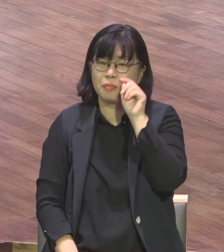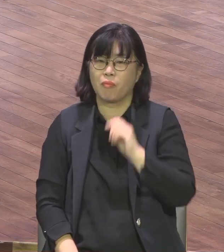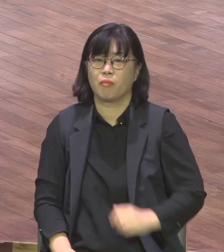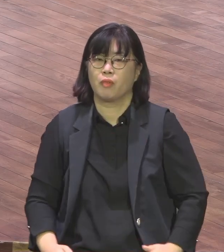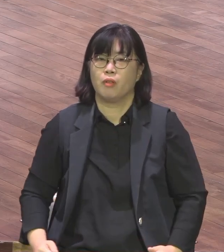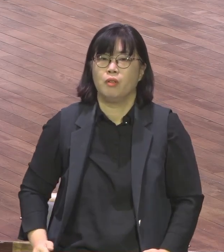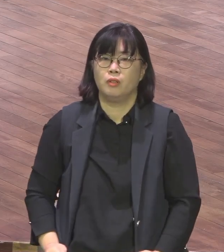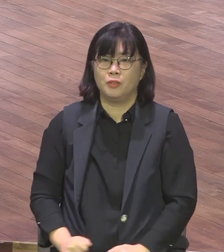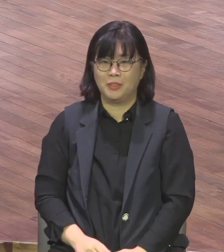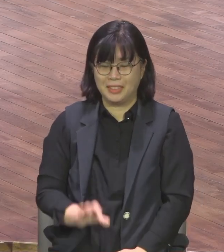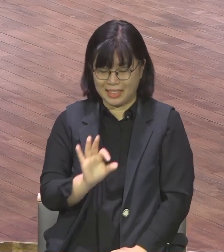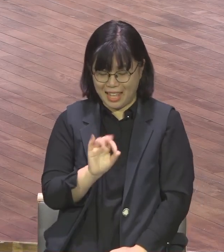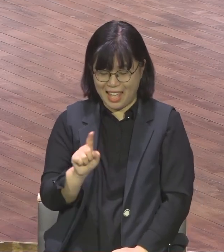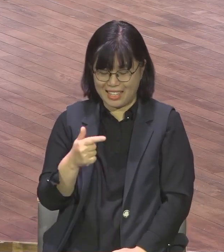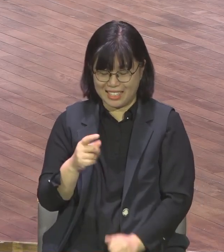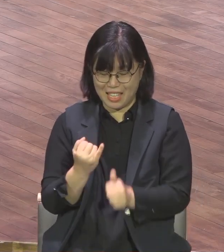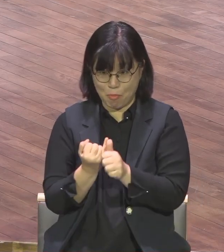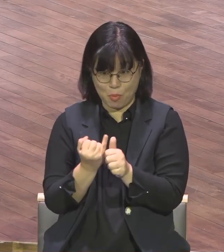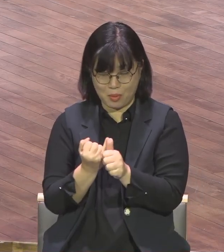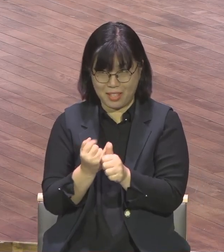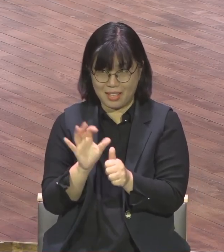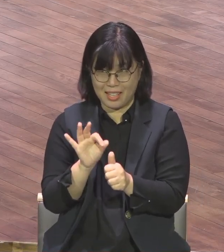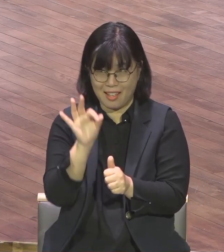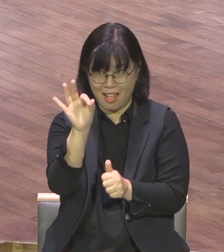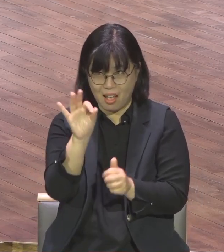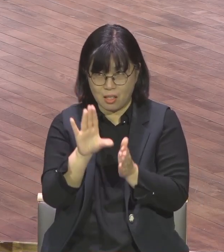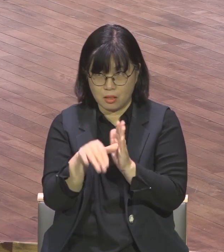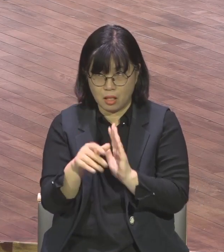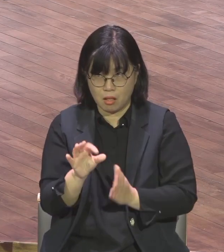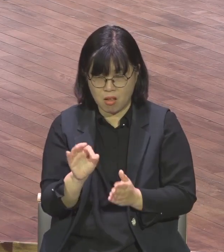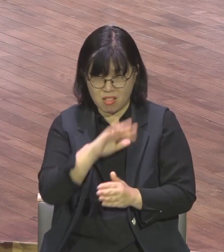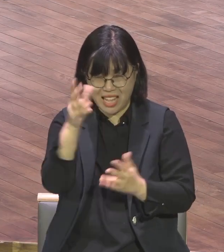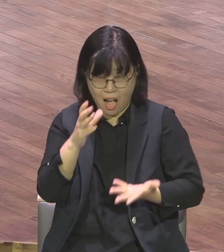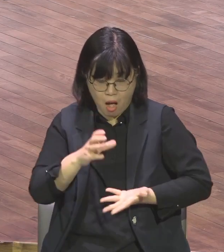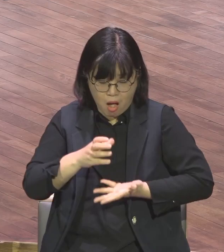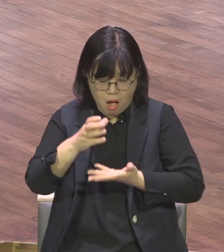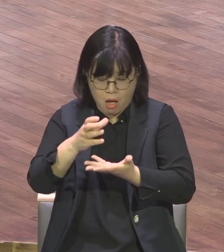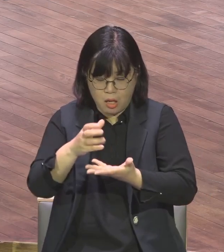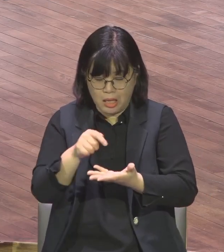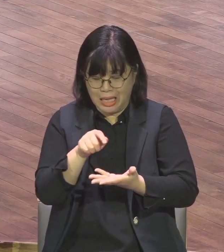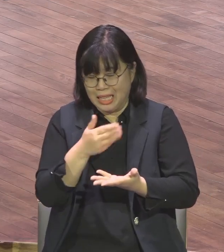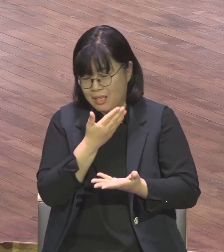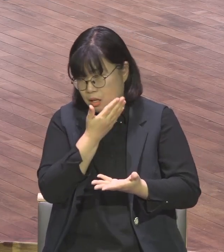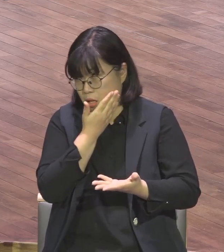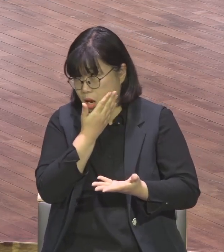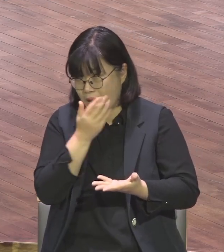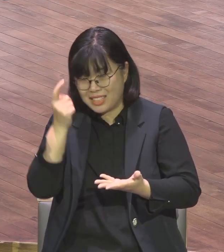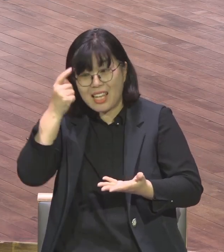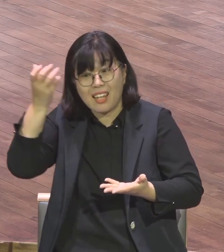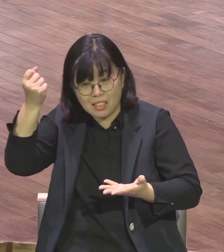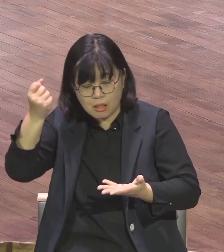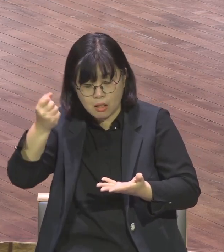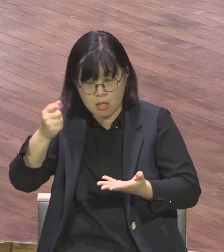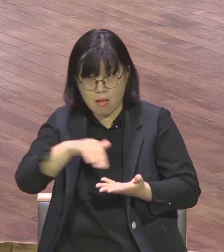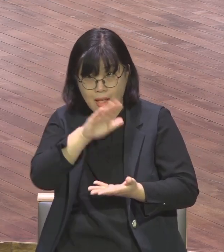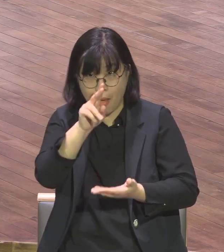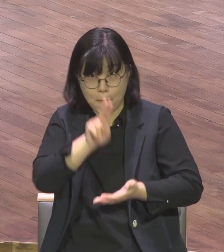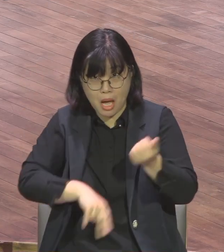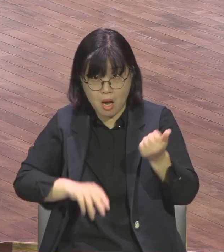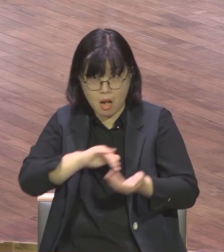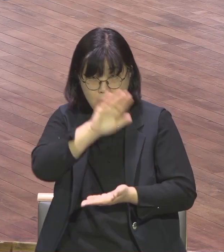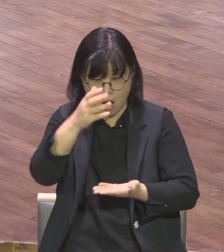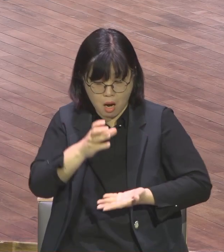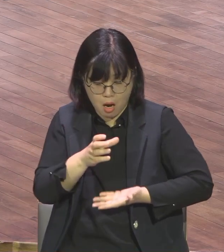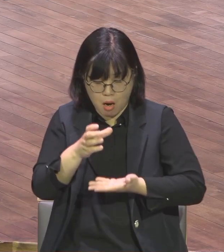그래서 그 값을 얼마나 감춥니다. 이 땅을 팔았는데 이 돈이 헌금이 돈이 많다 말이 다 들려요.